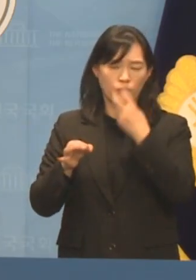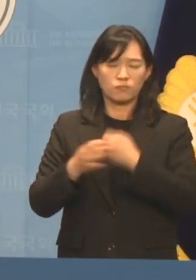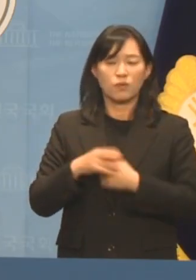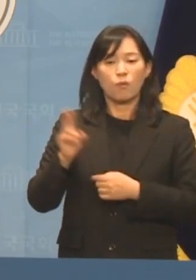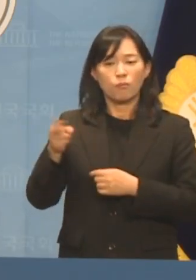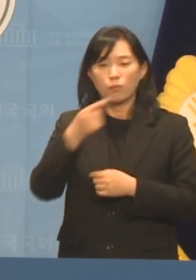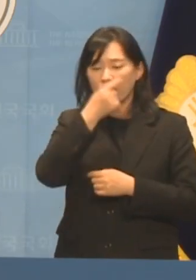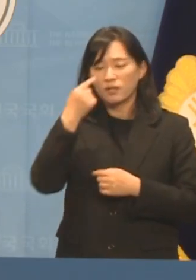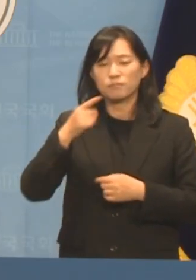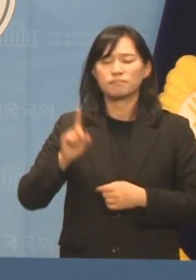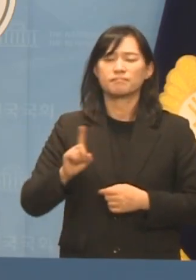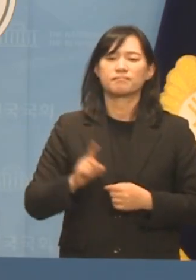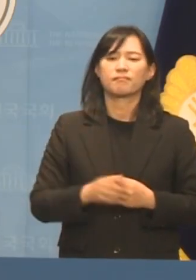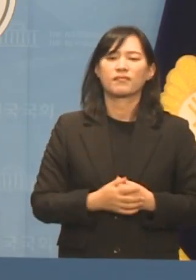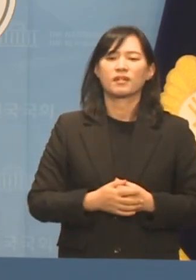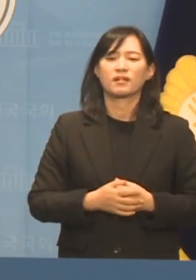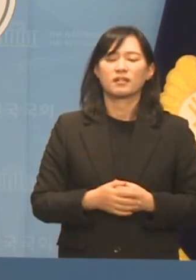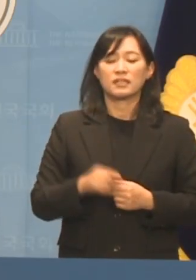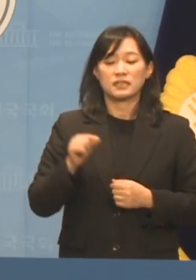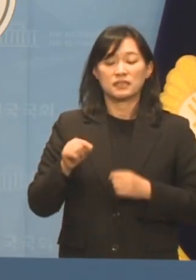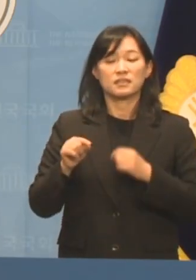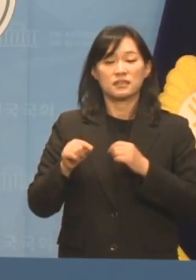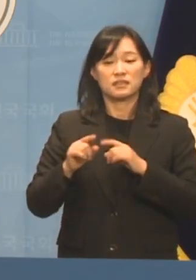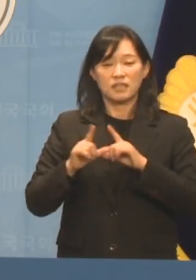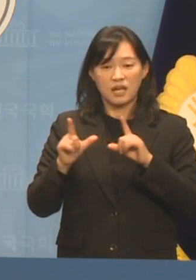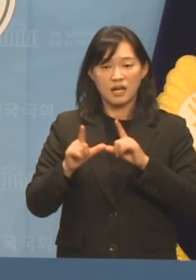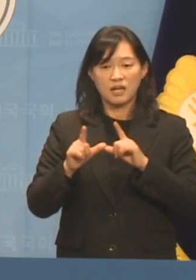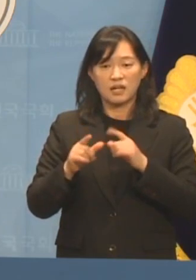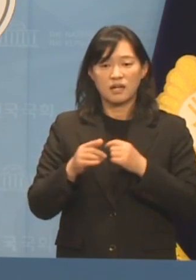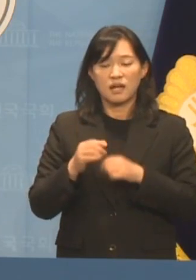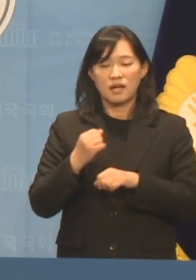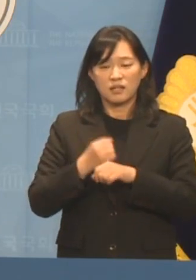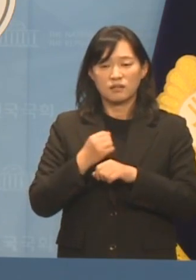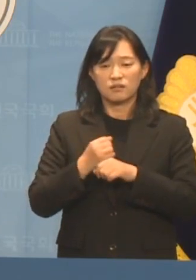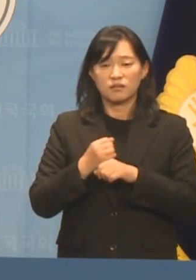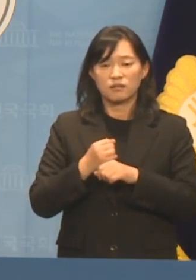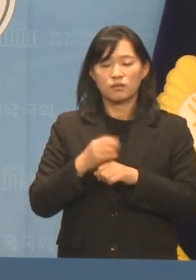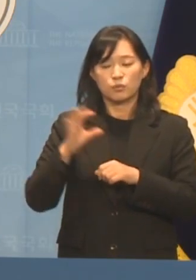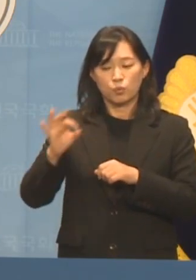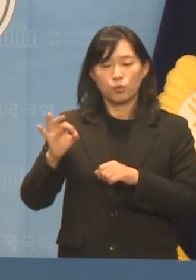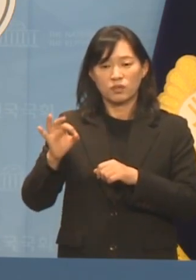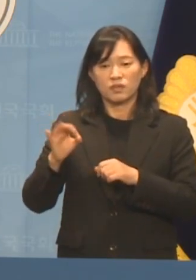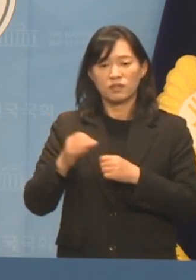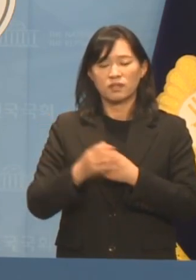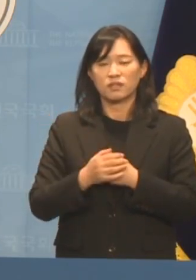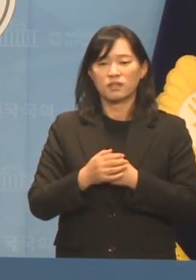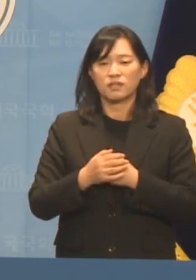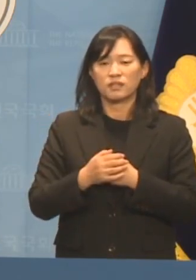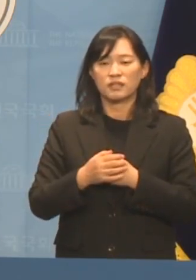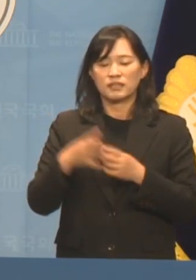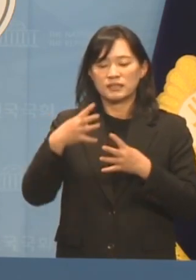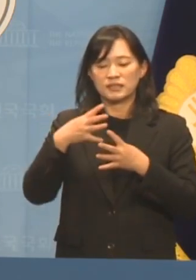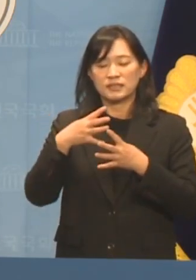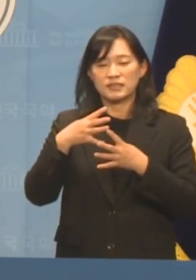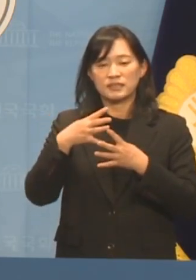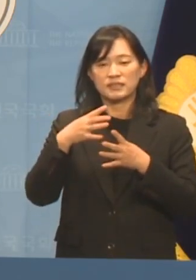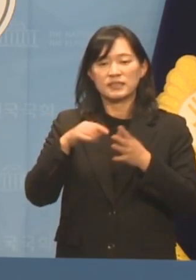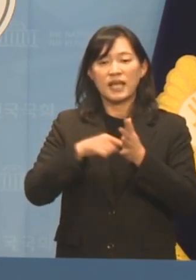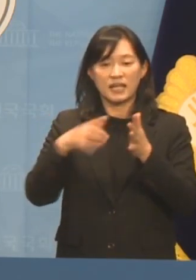건 그달에 해당하는 정산 금액이 2월 10일이면 세금 계산서를 미리 발행을 한다고